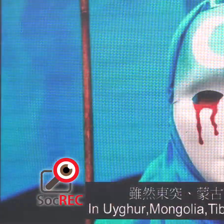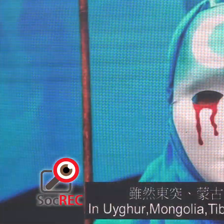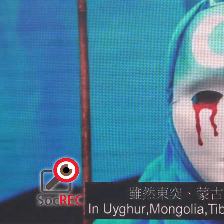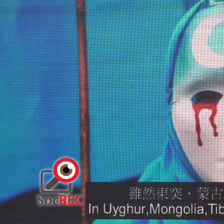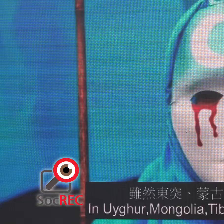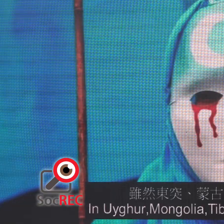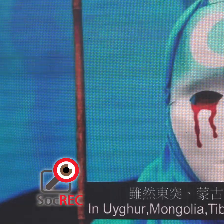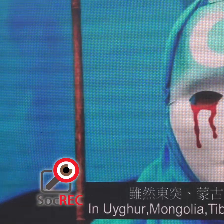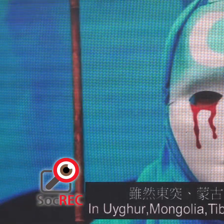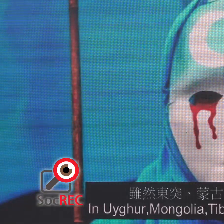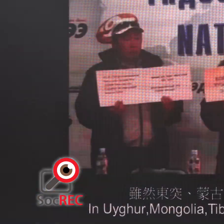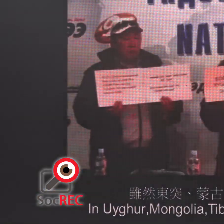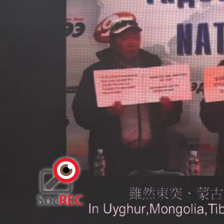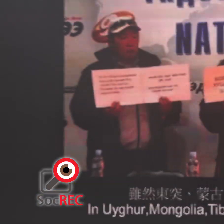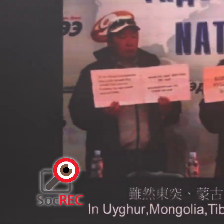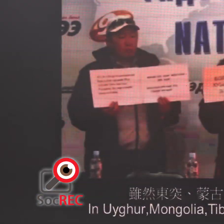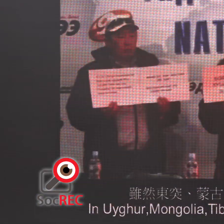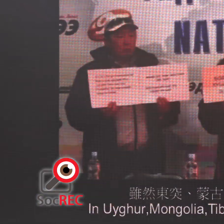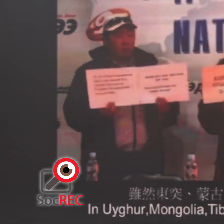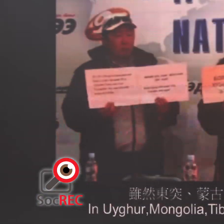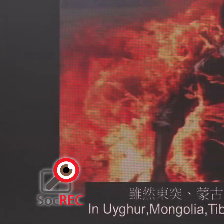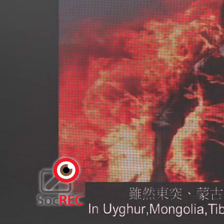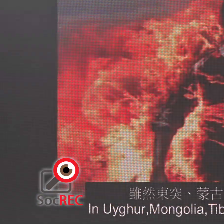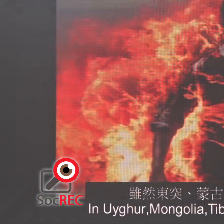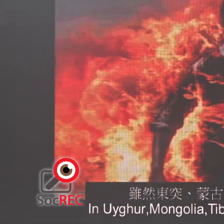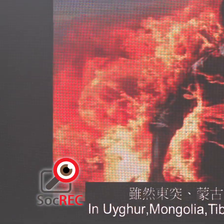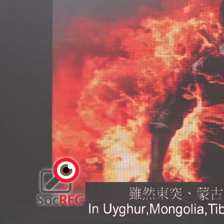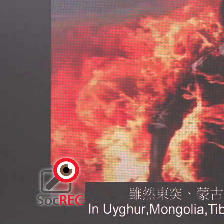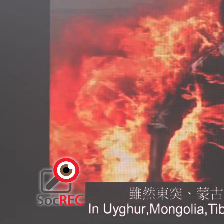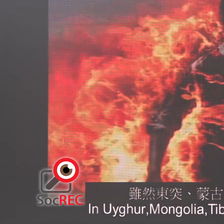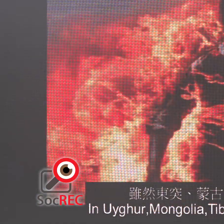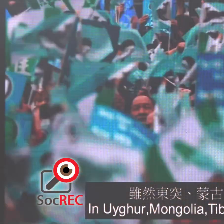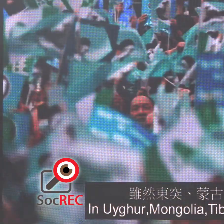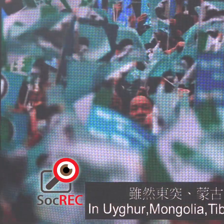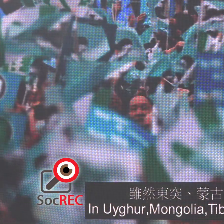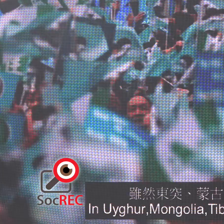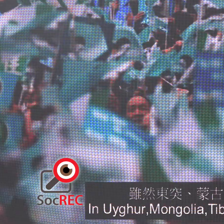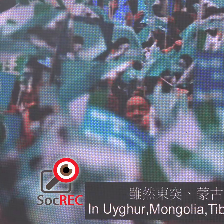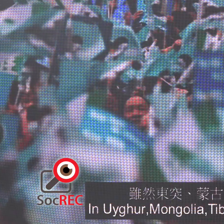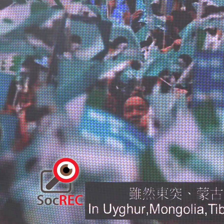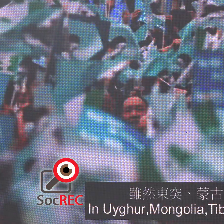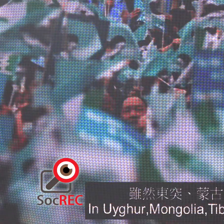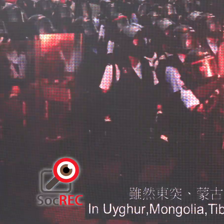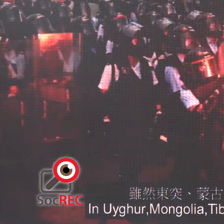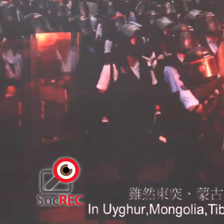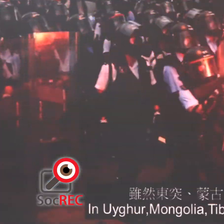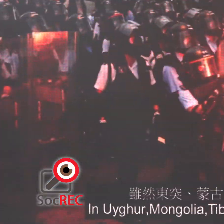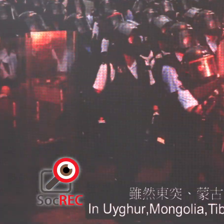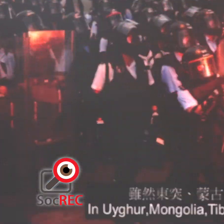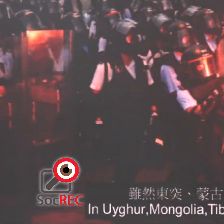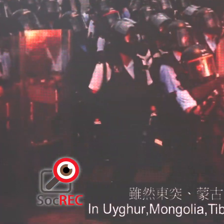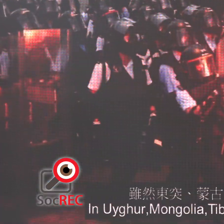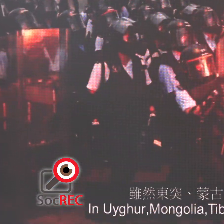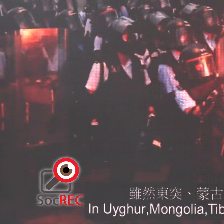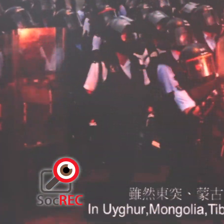雖然東德、蒙古、吐蕃、台灣、香